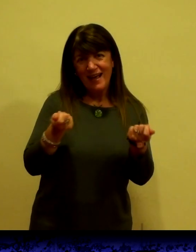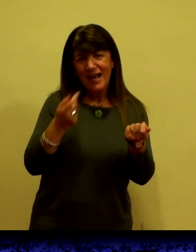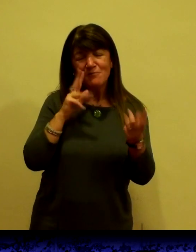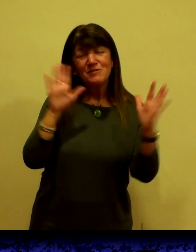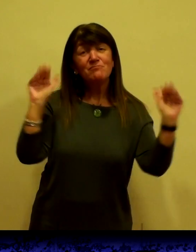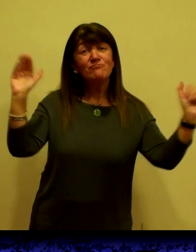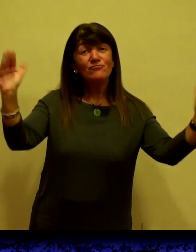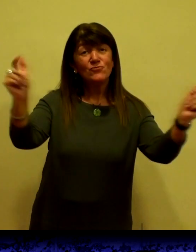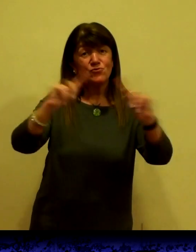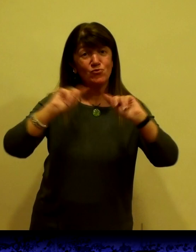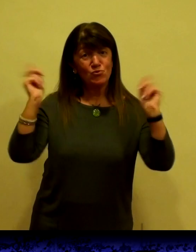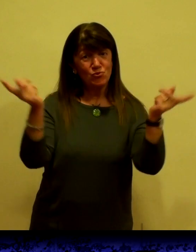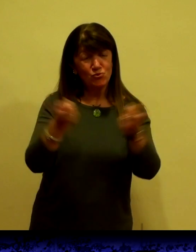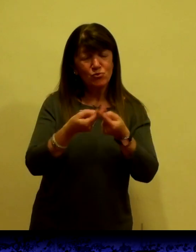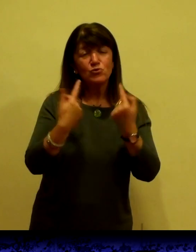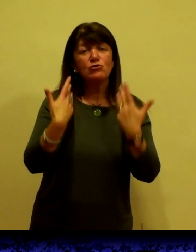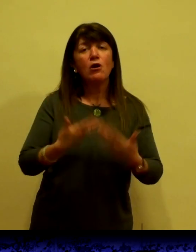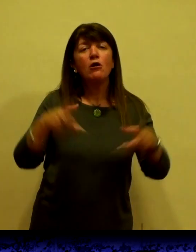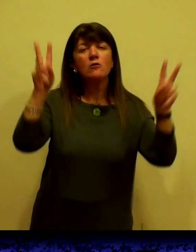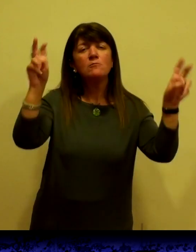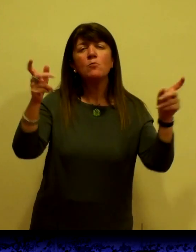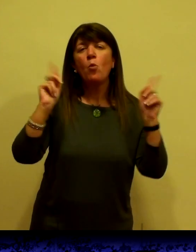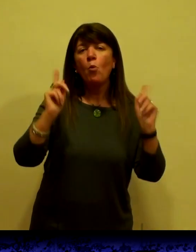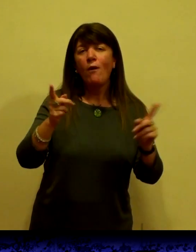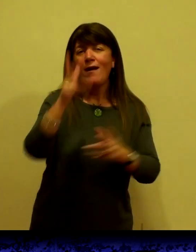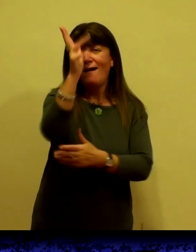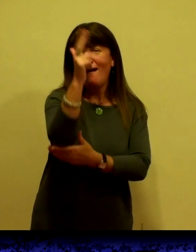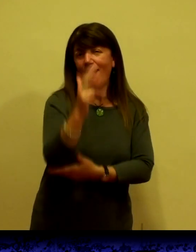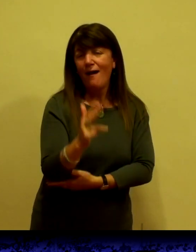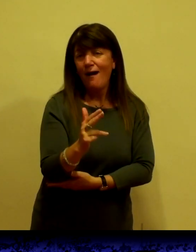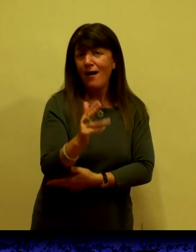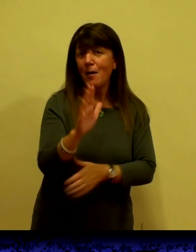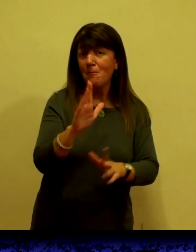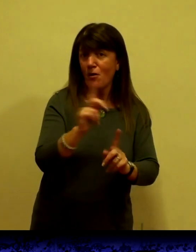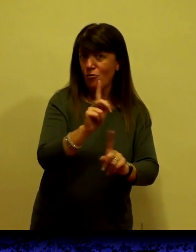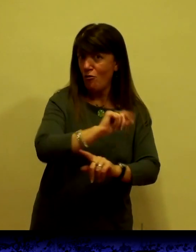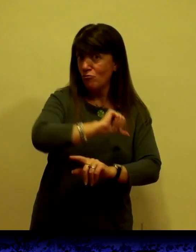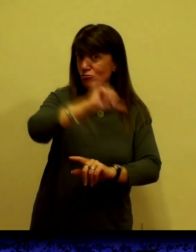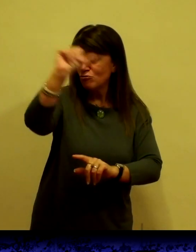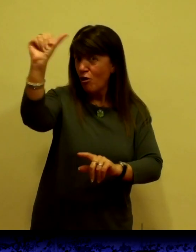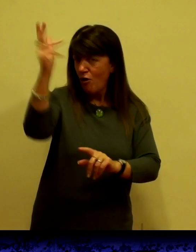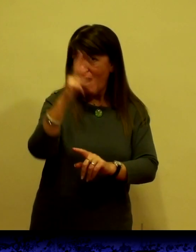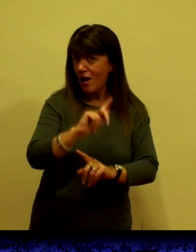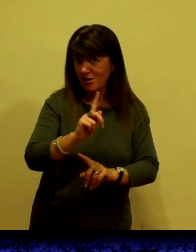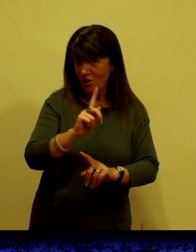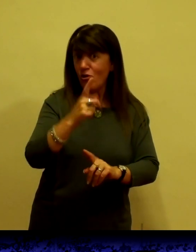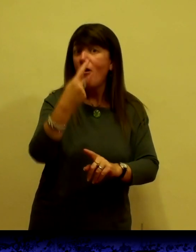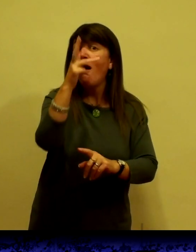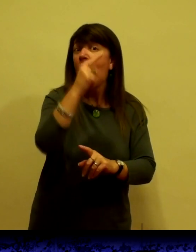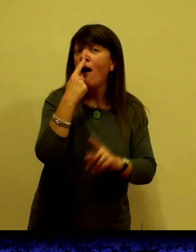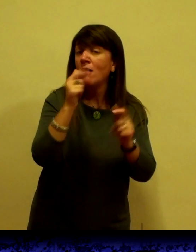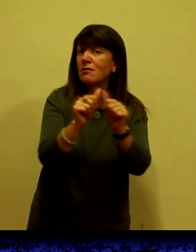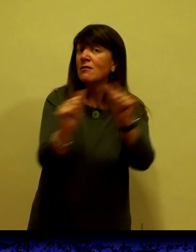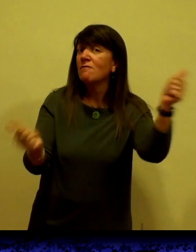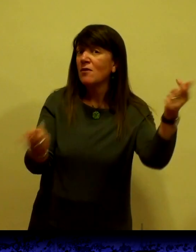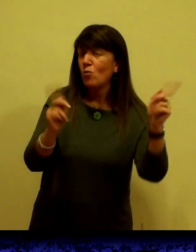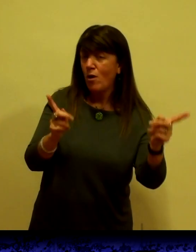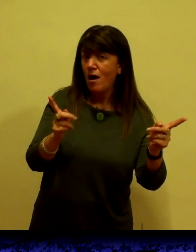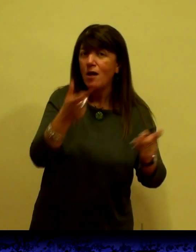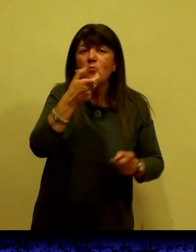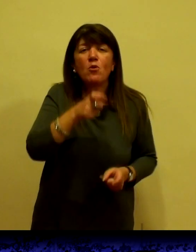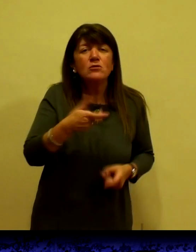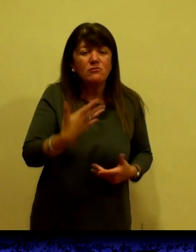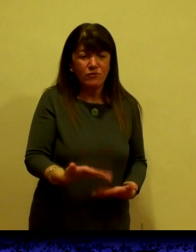Ciao a tutti. E oggi parleremo di arte, ma non solo, di arte di fare la differenza, perché anche quest'anno si è